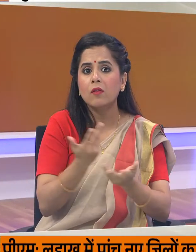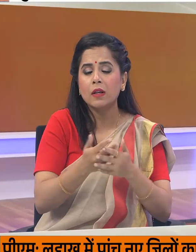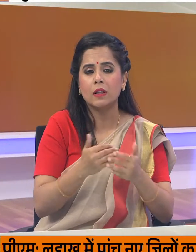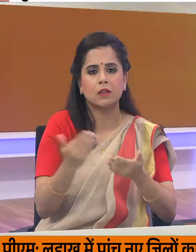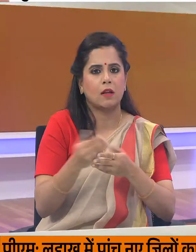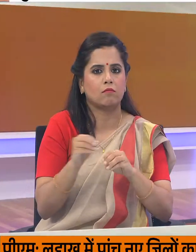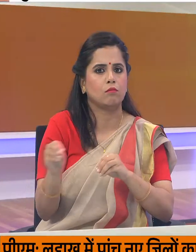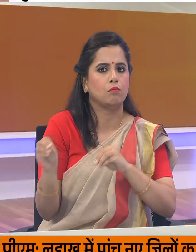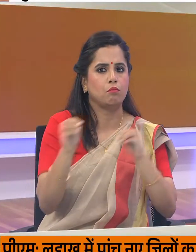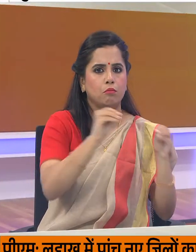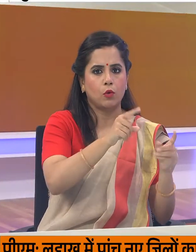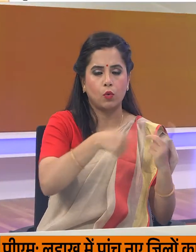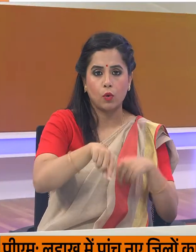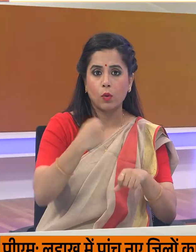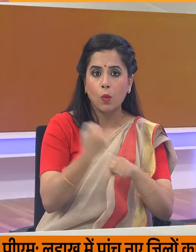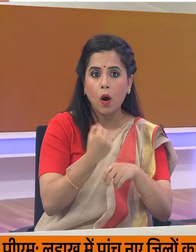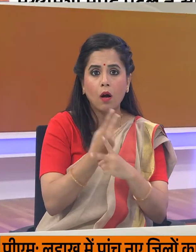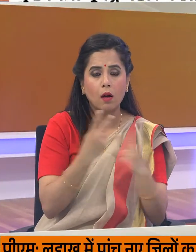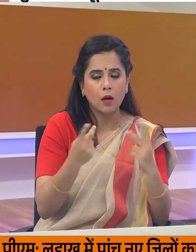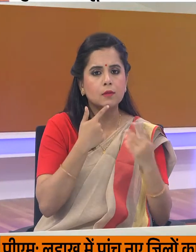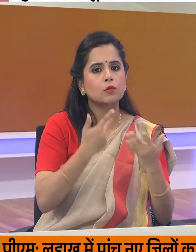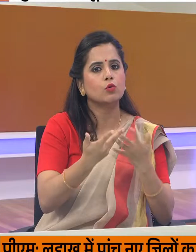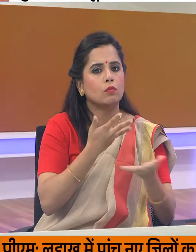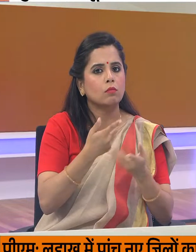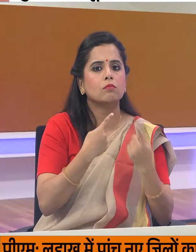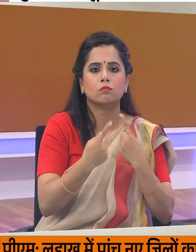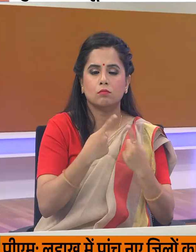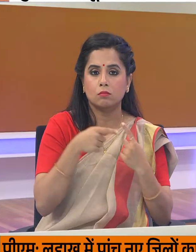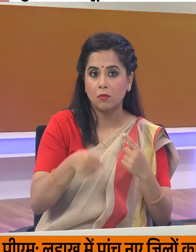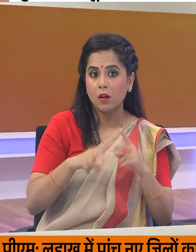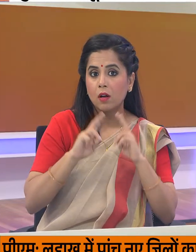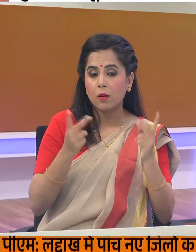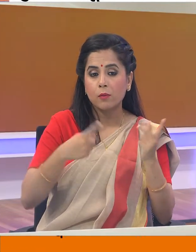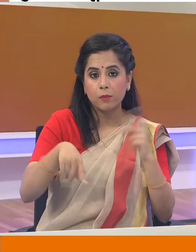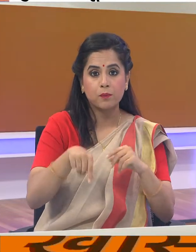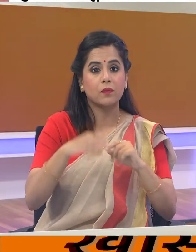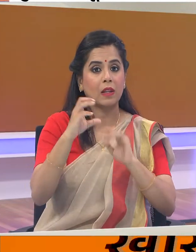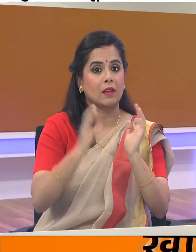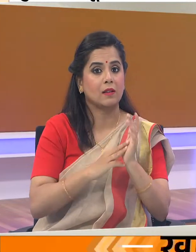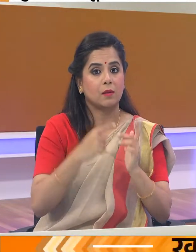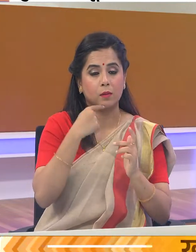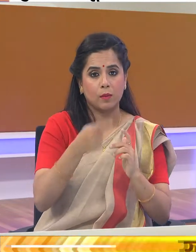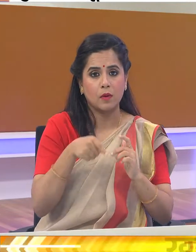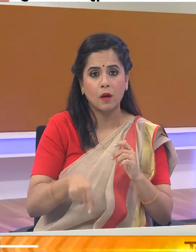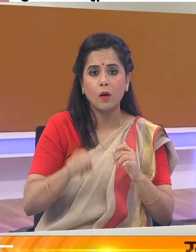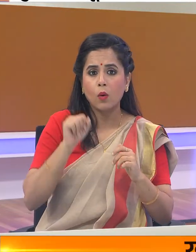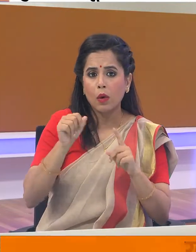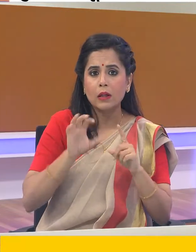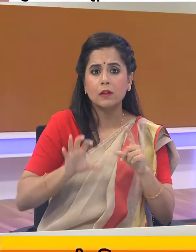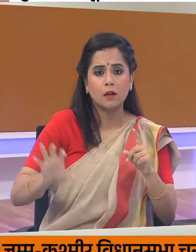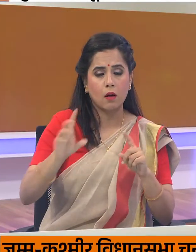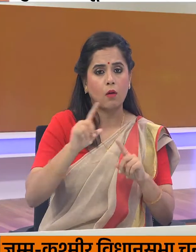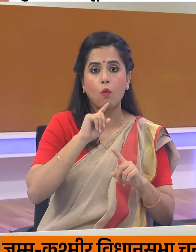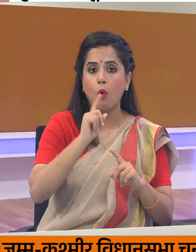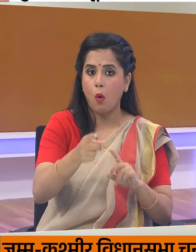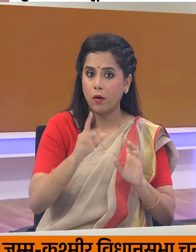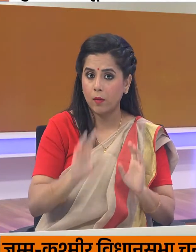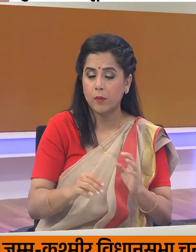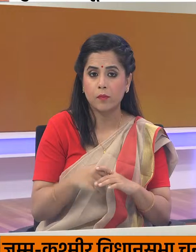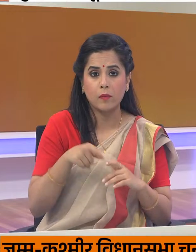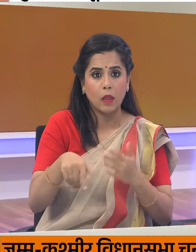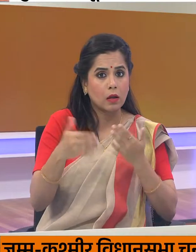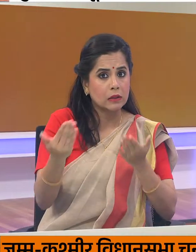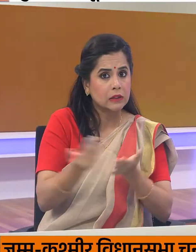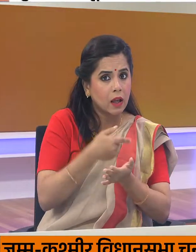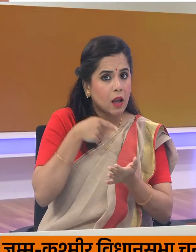पर ले जाने वाले कार्यों पर चर्चा की। बैठक के दौरान मुख्यमंत्री ने जिला कलेक्टरों को निर्देश दिए कि